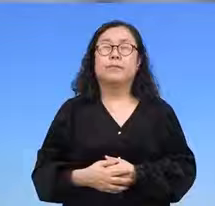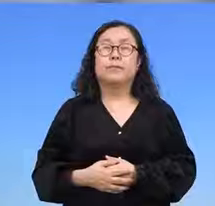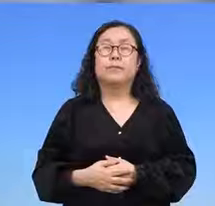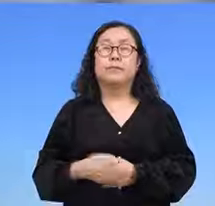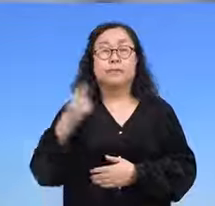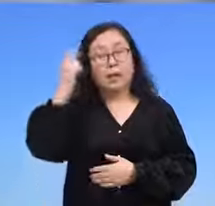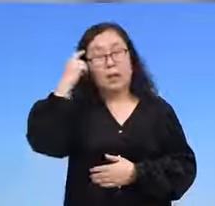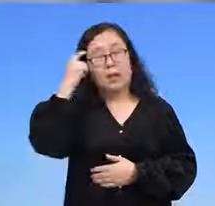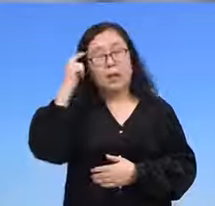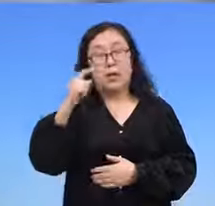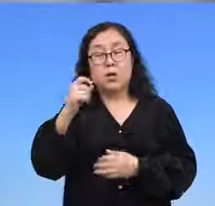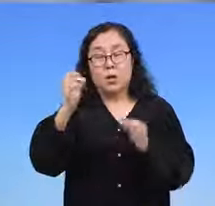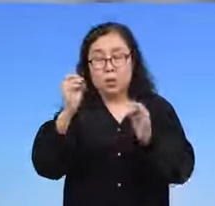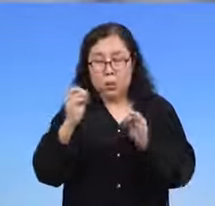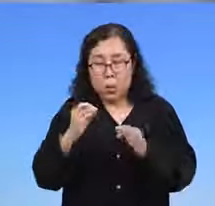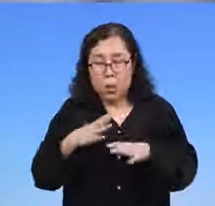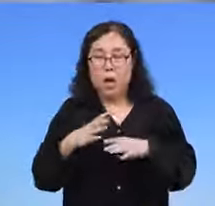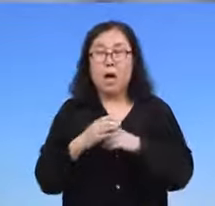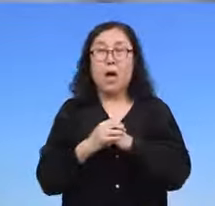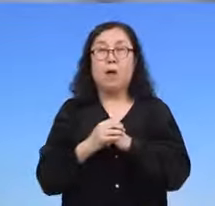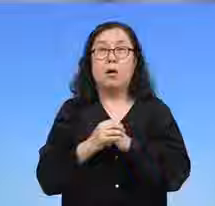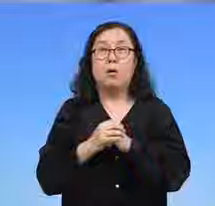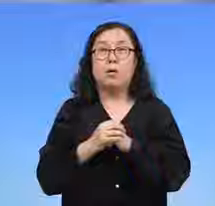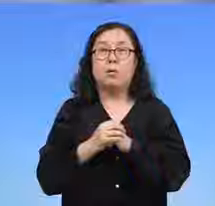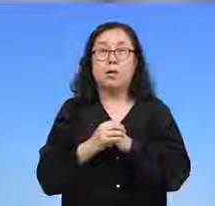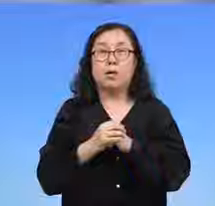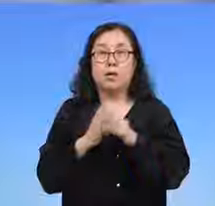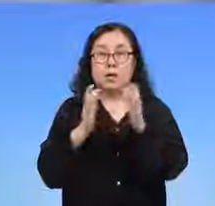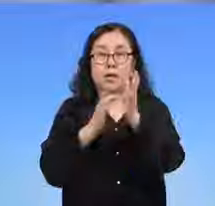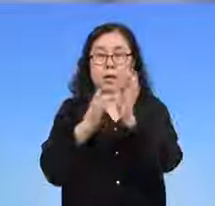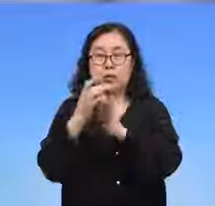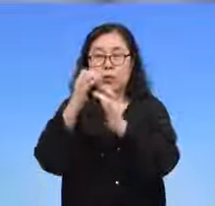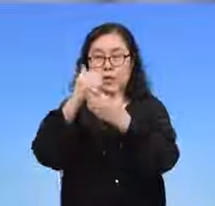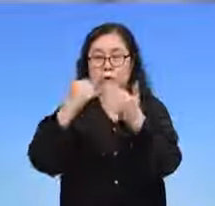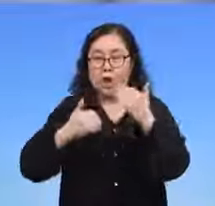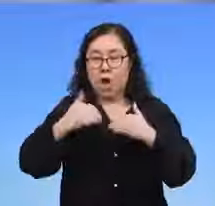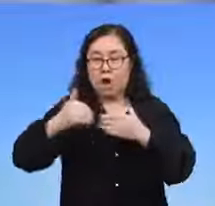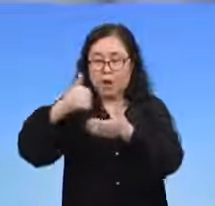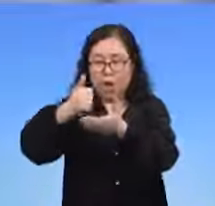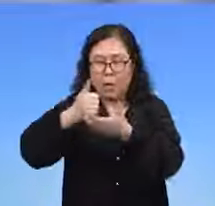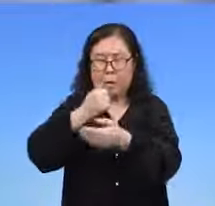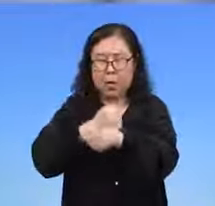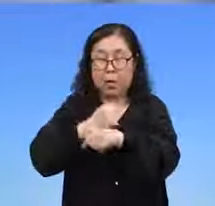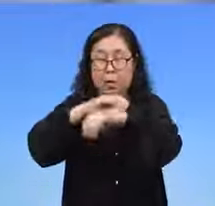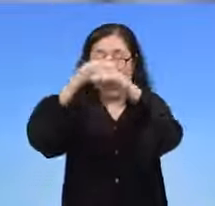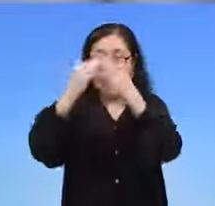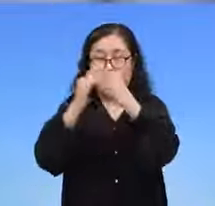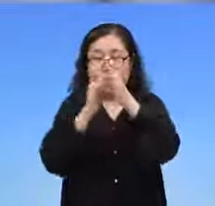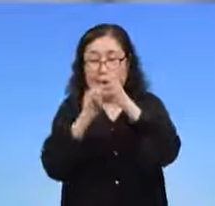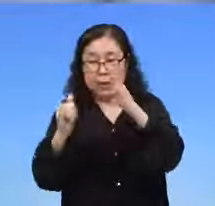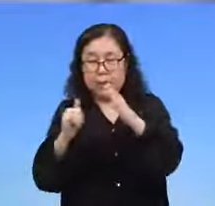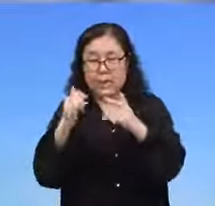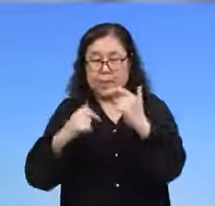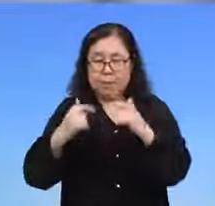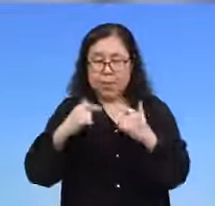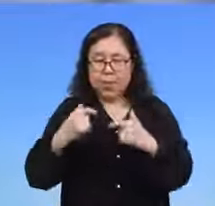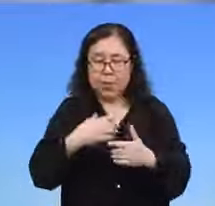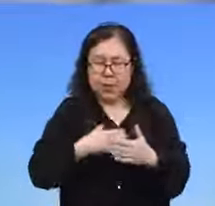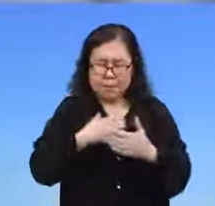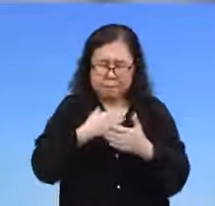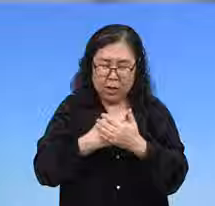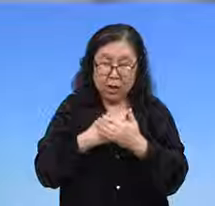그 놀라운 예수 그리스도를 영접하고 온 가족이 기쁨으로 그렇게 감격하는 그 모습을